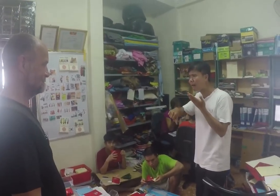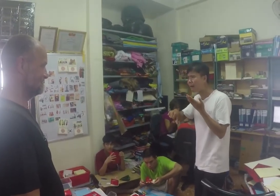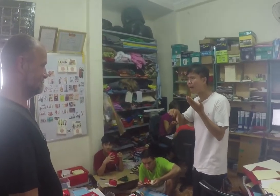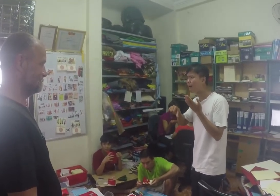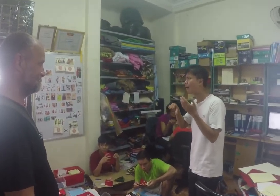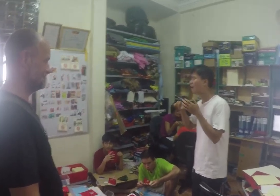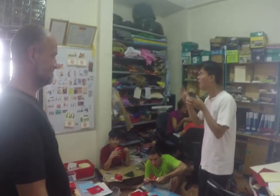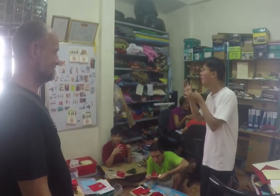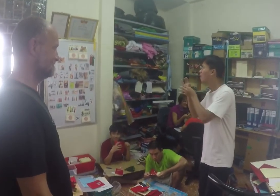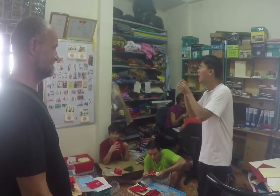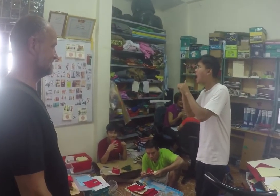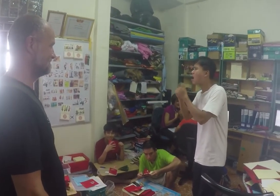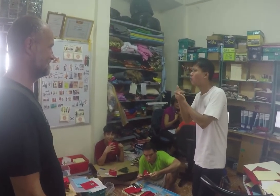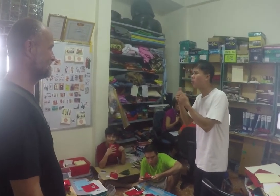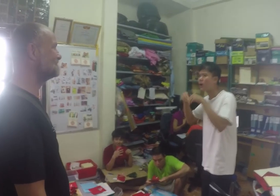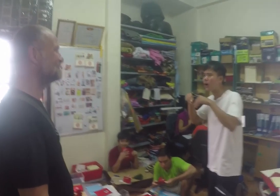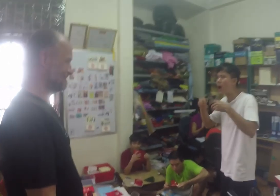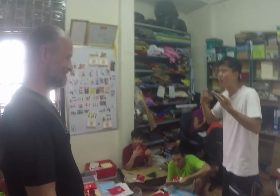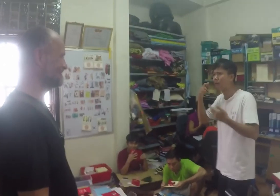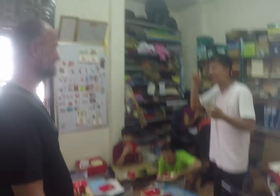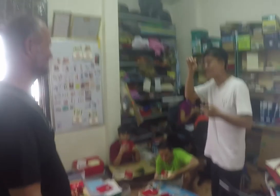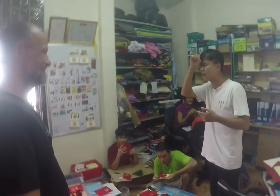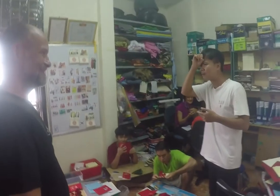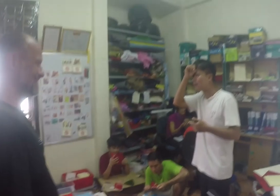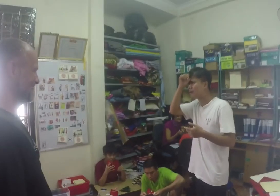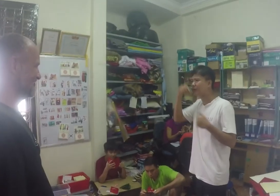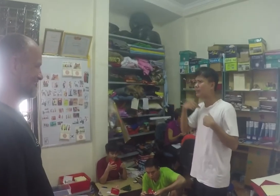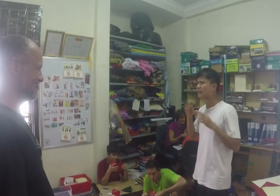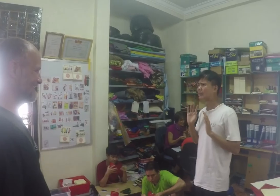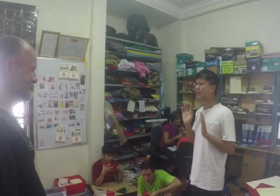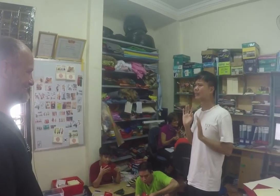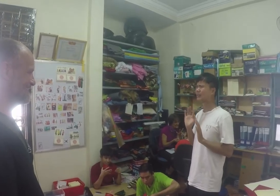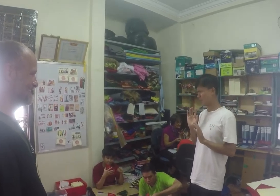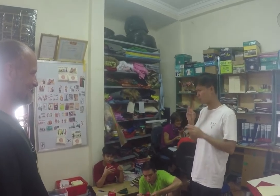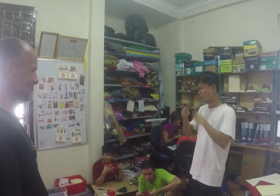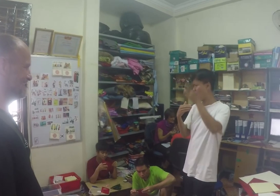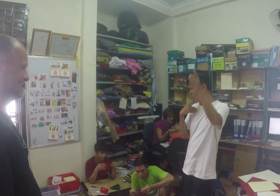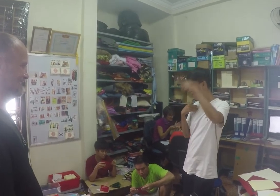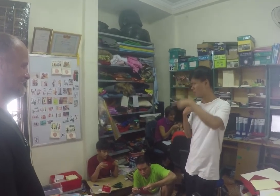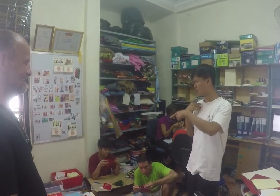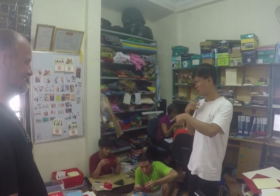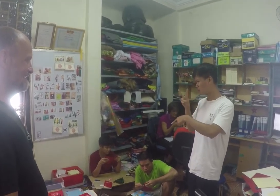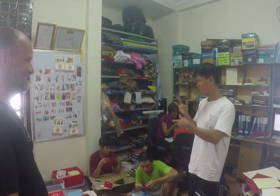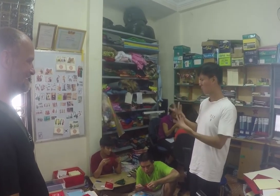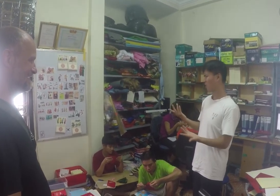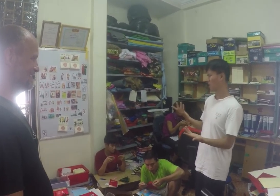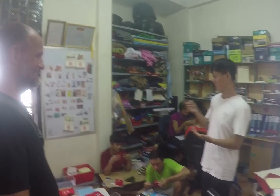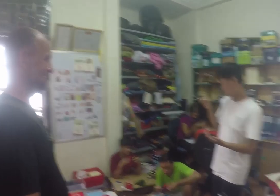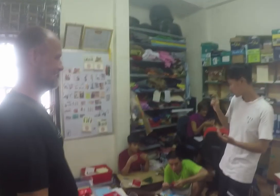Anfangs war es wirklich schlimm. Ich war zu dumm dafür. Du bist Vietnamese, du schaffst das, sagte man mir.